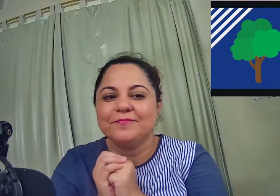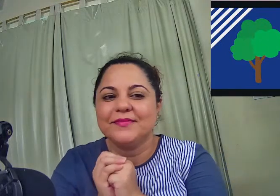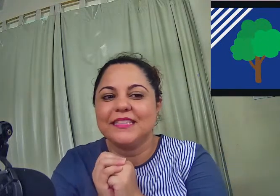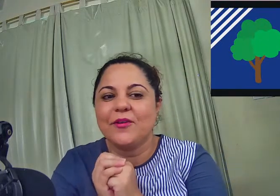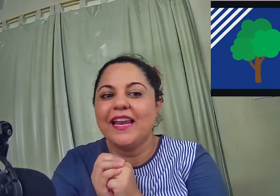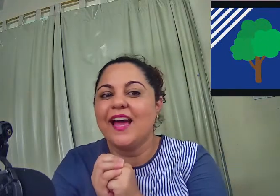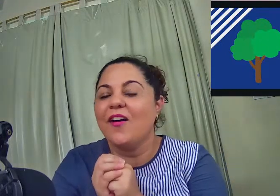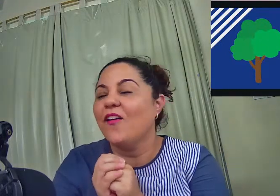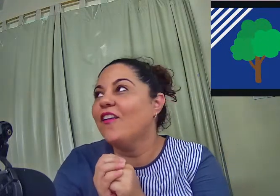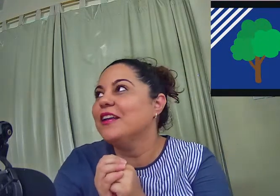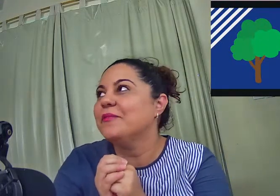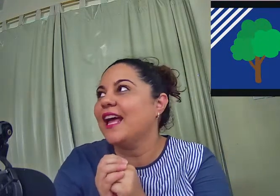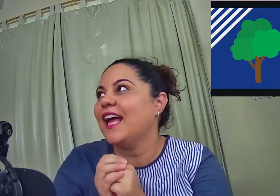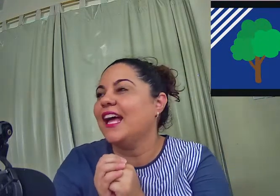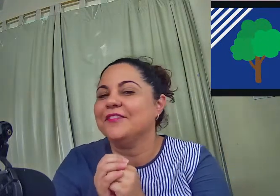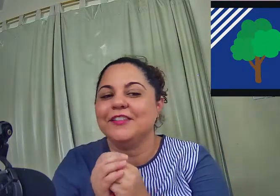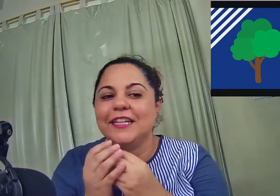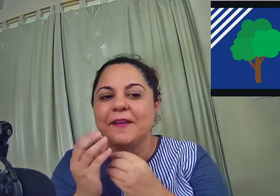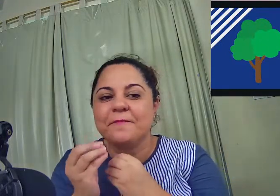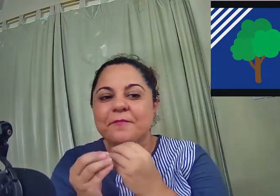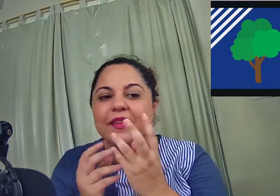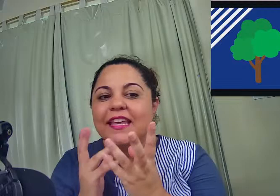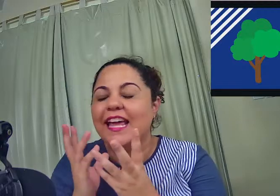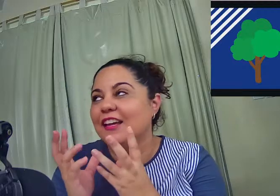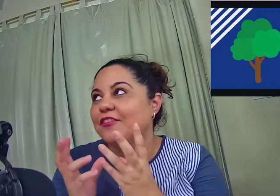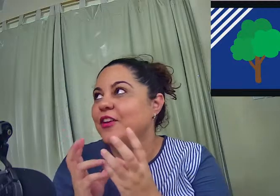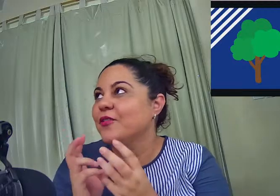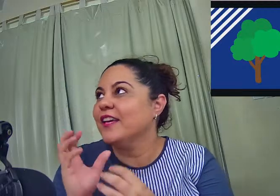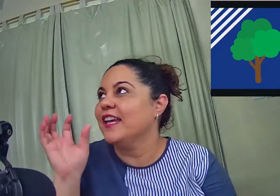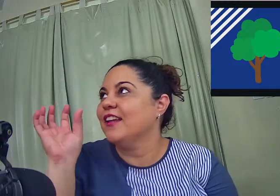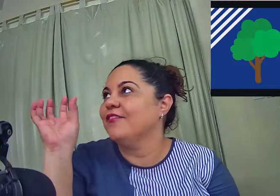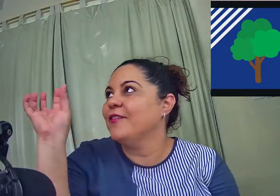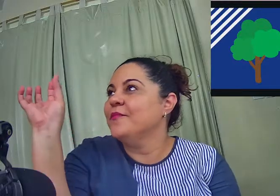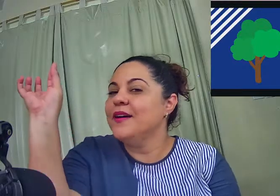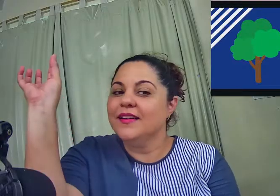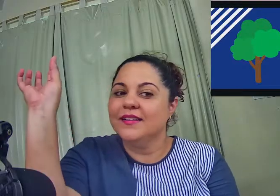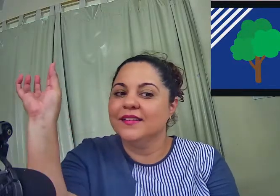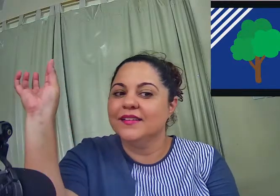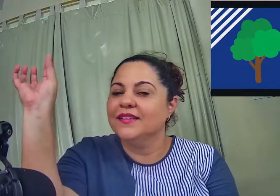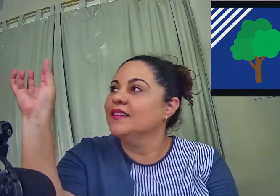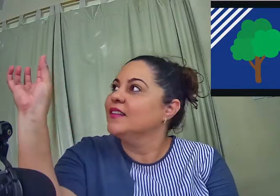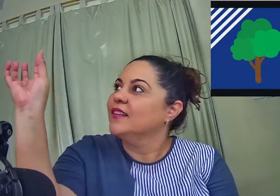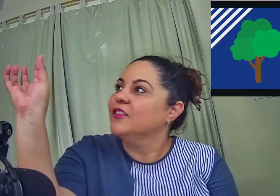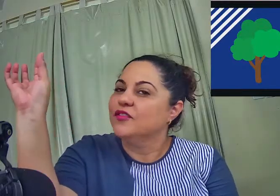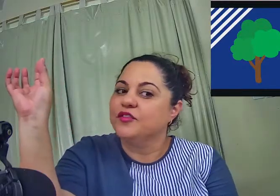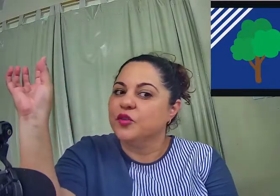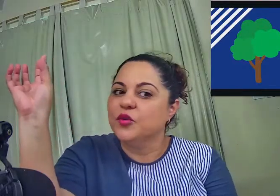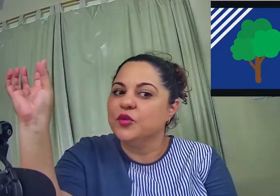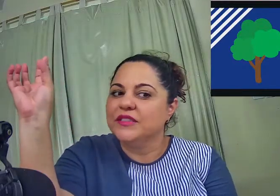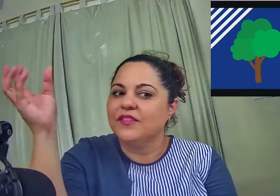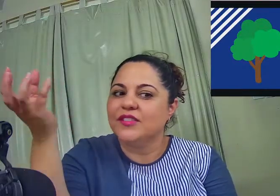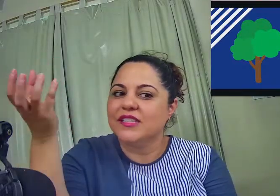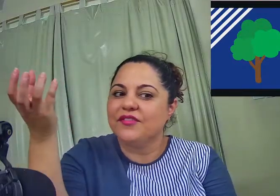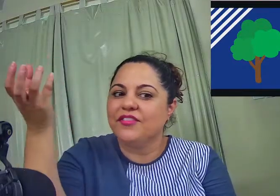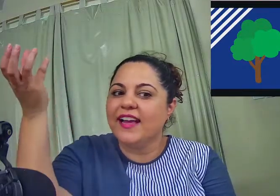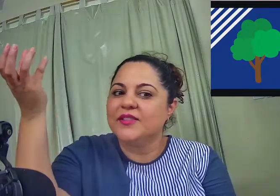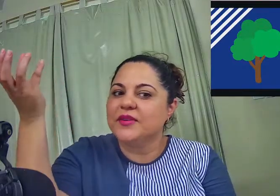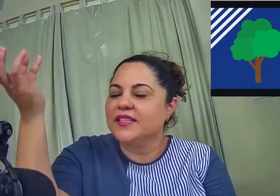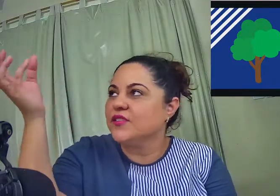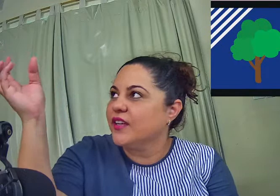Então ela olha para a árvore, né? E ela vê o que? Ela vê uma fruta. E você faz um classificador